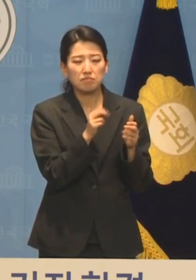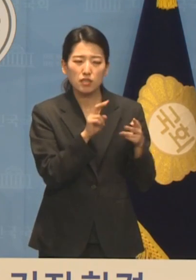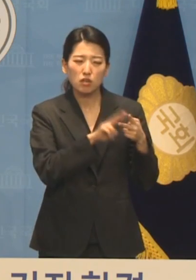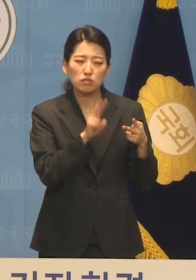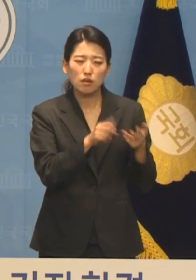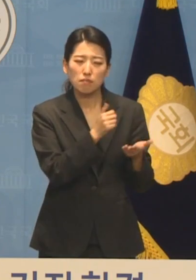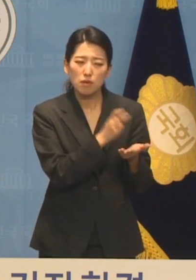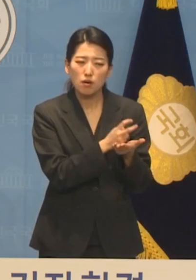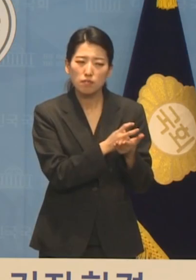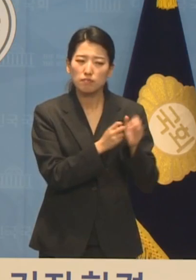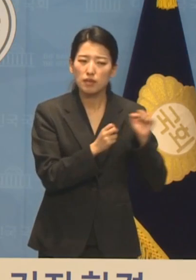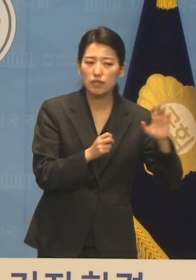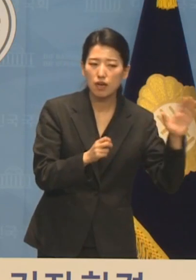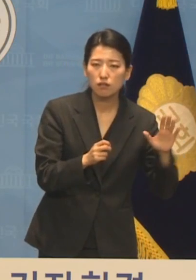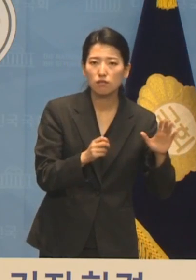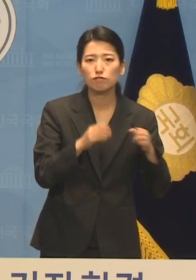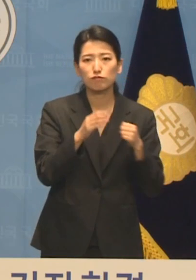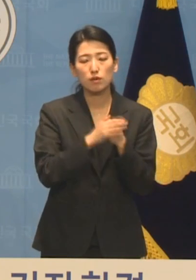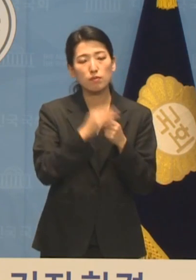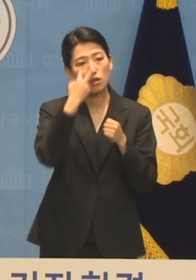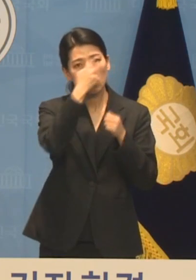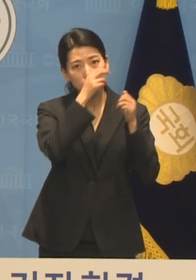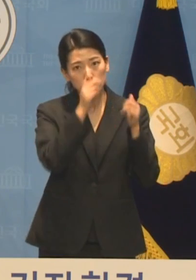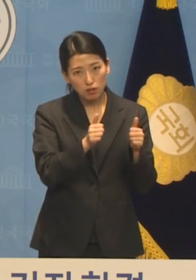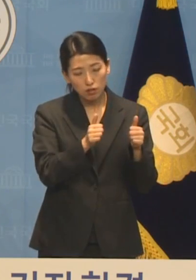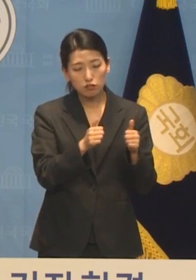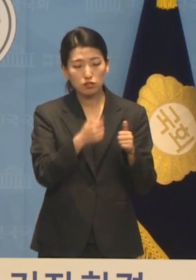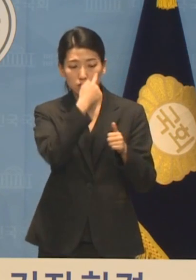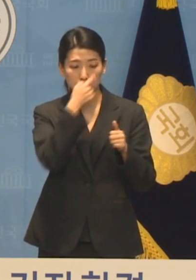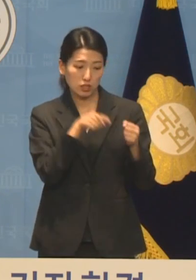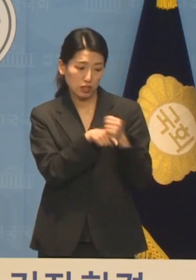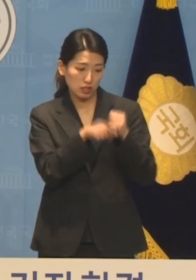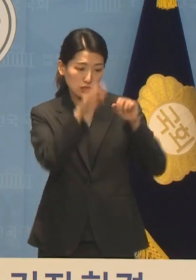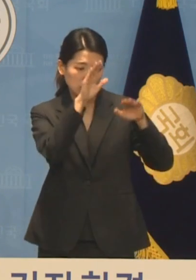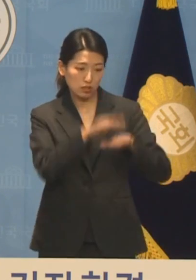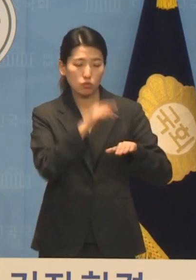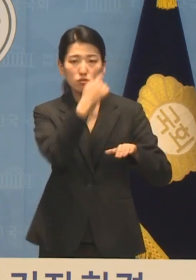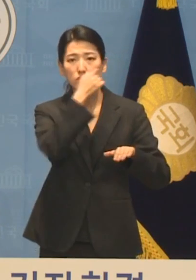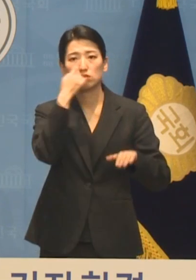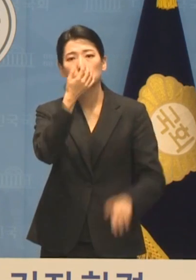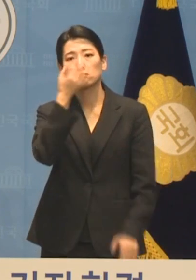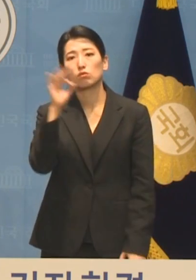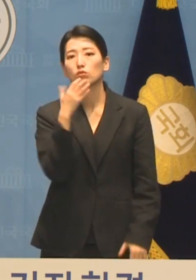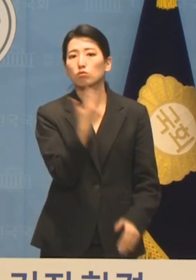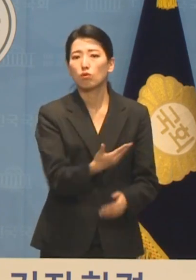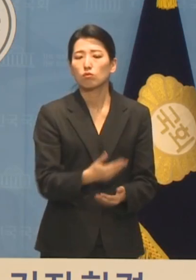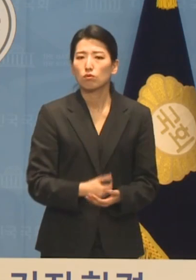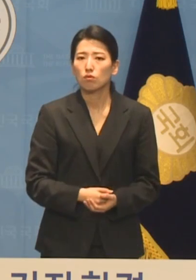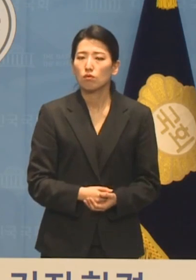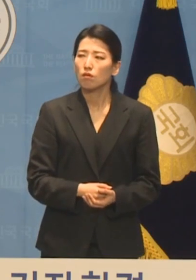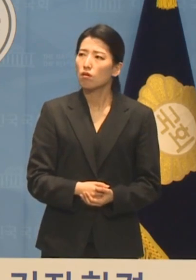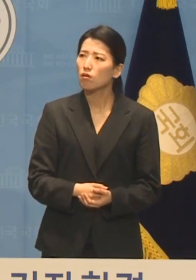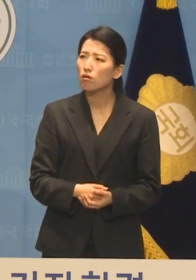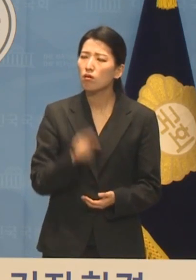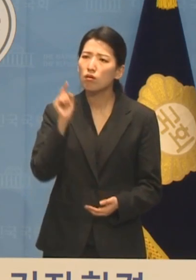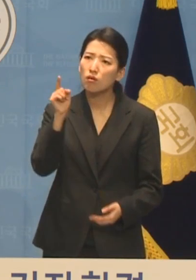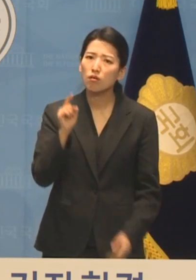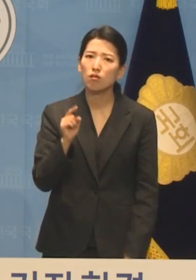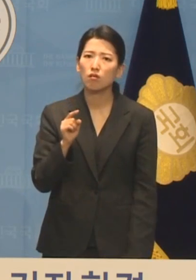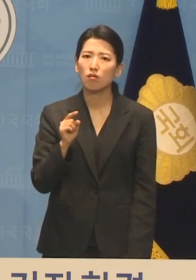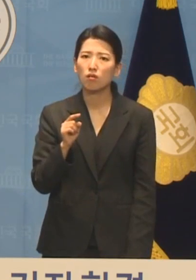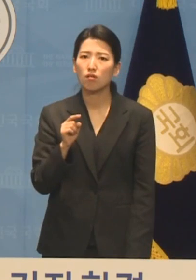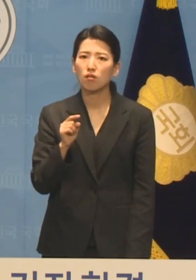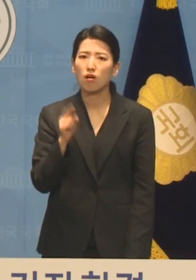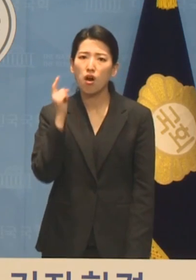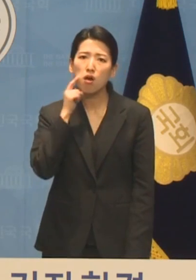있다면서 증거 능력을 인정하고 증거를 택했습니다. 만약 헌재가 이런 거짓말에 기초해서 판결을